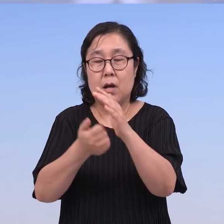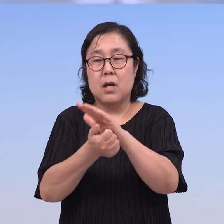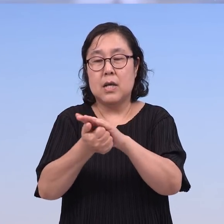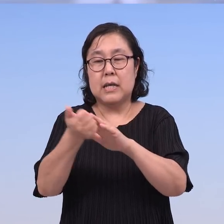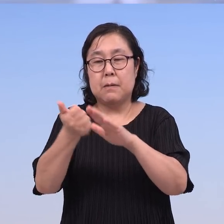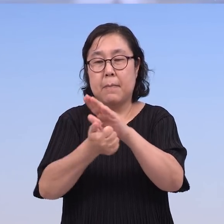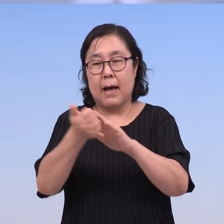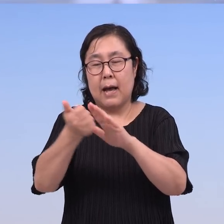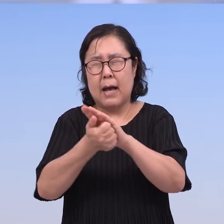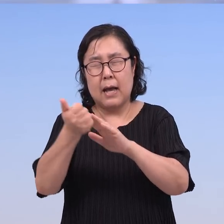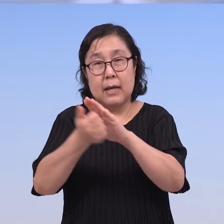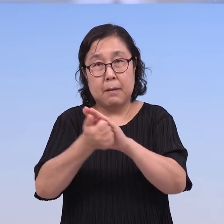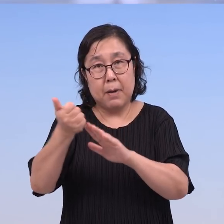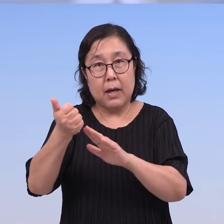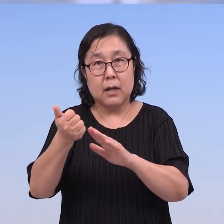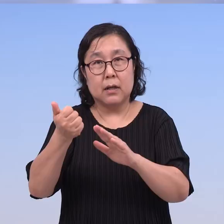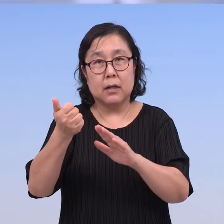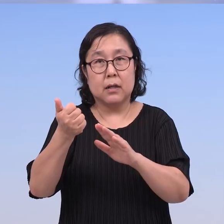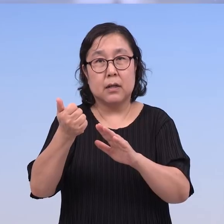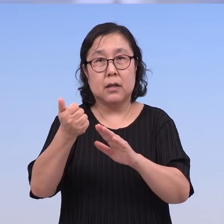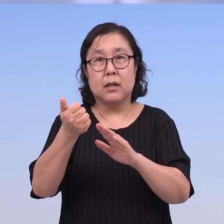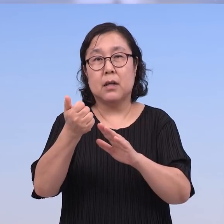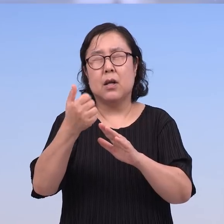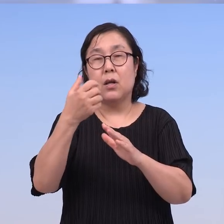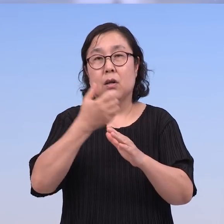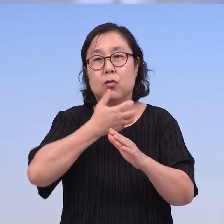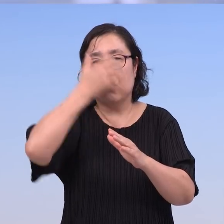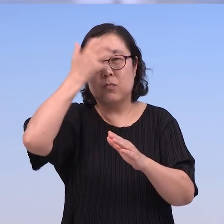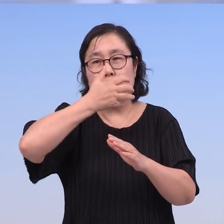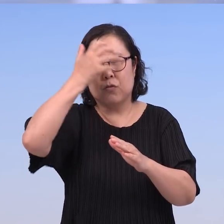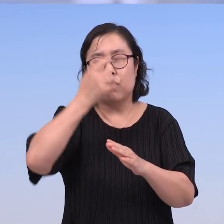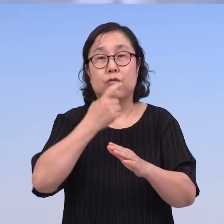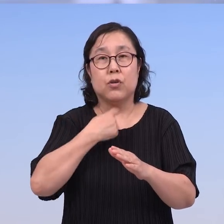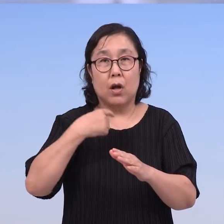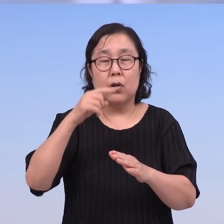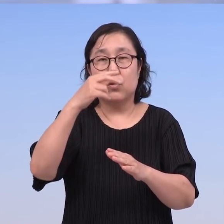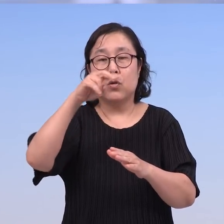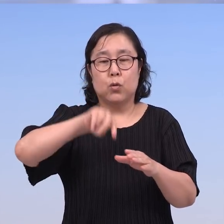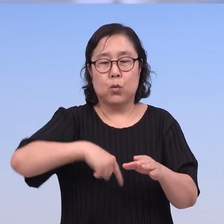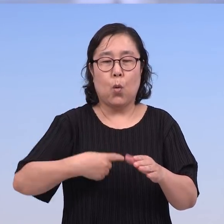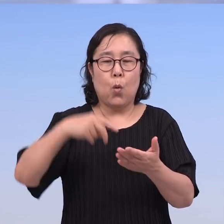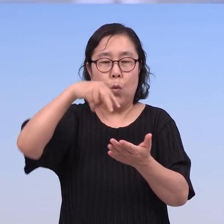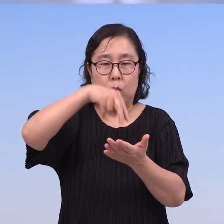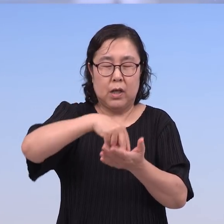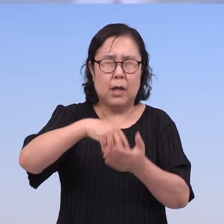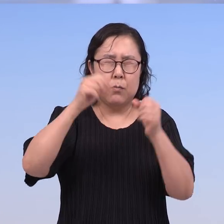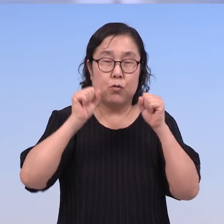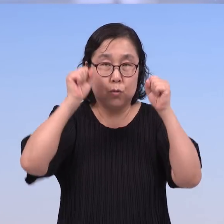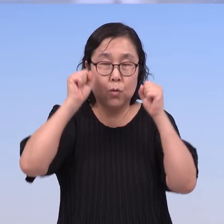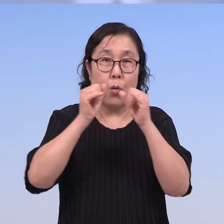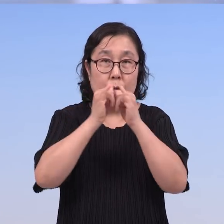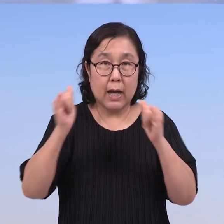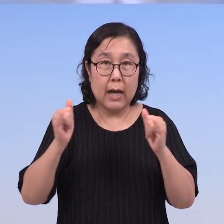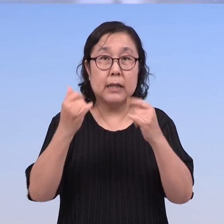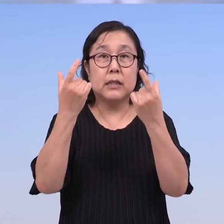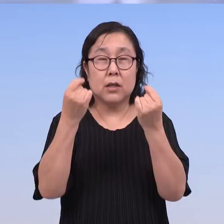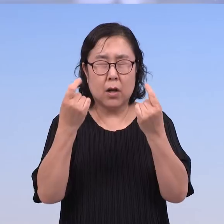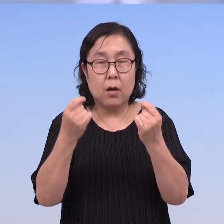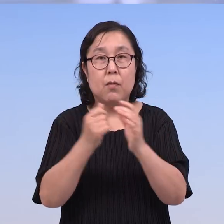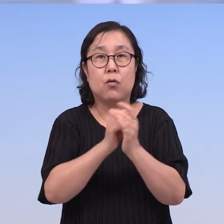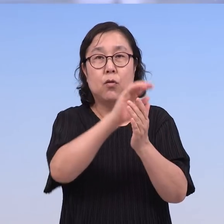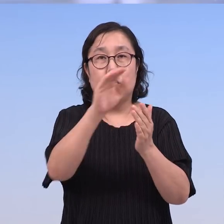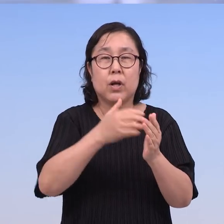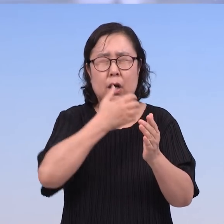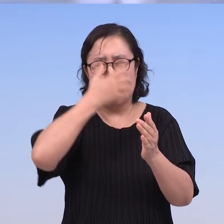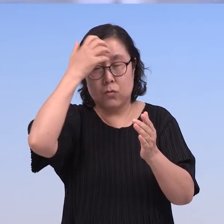그 상해에 독립운동하던 사람들처럼 이 악한 바벨론 같은 시대의 신앙생활은 우리지만 우리가 꿈꾸며